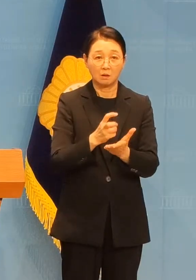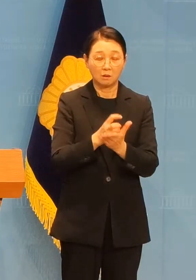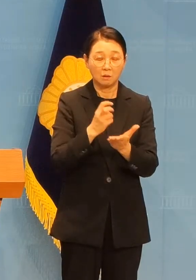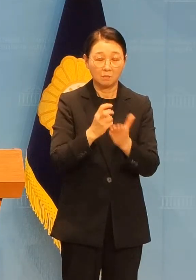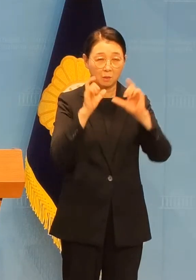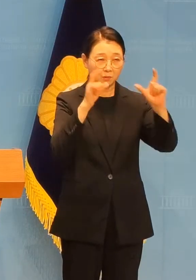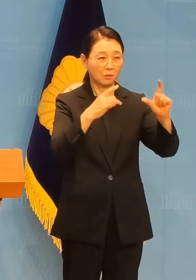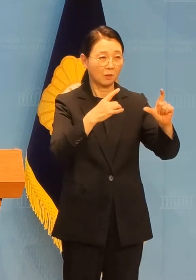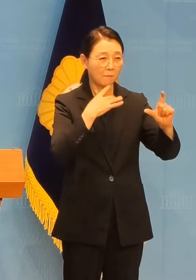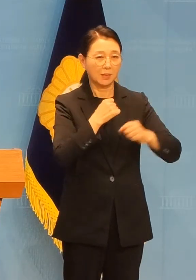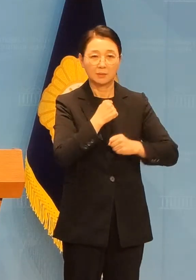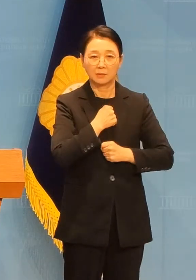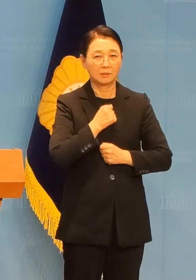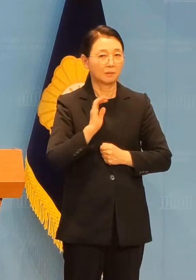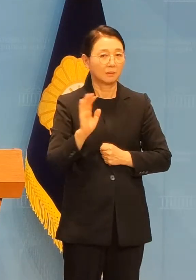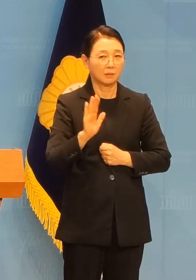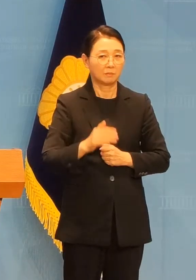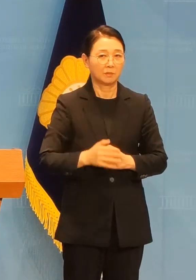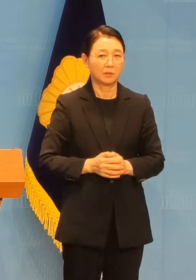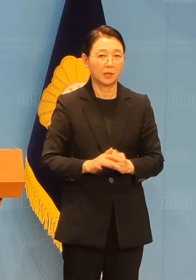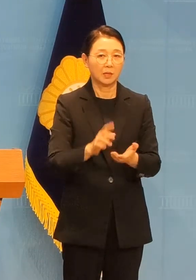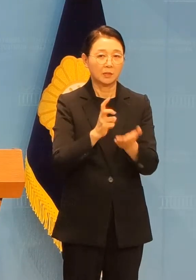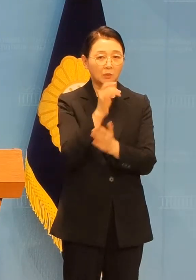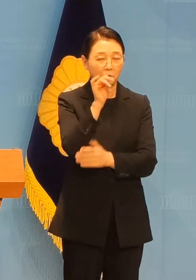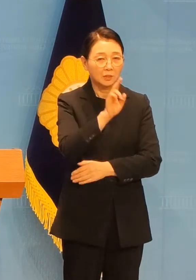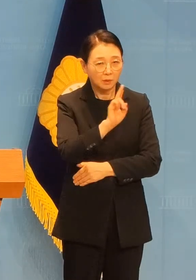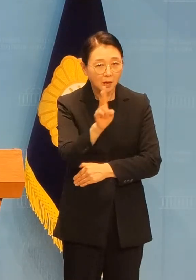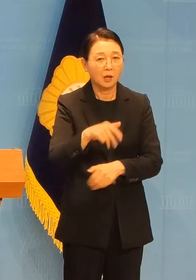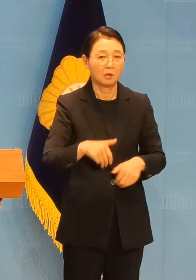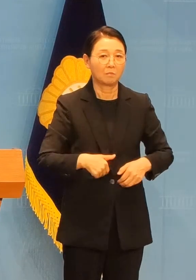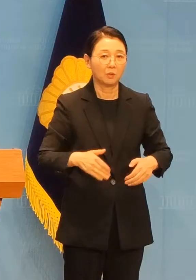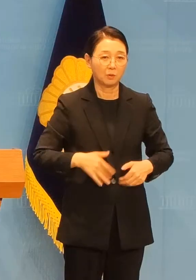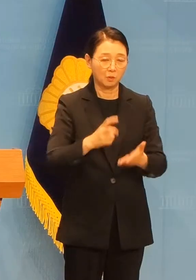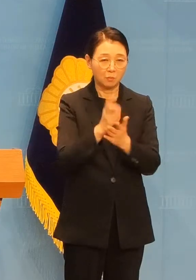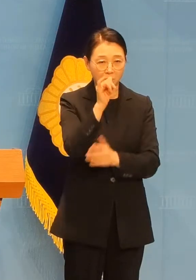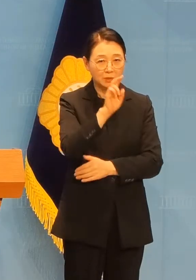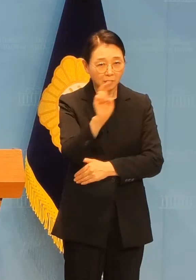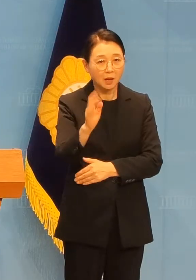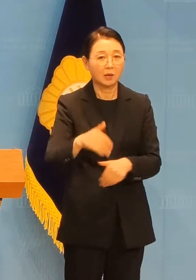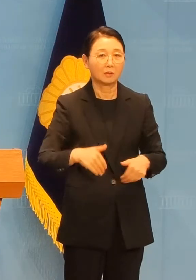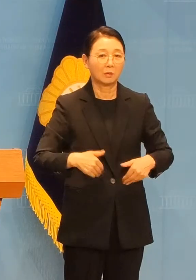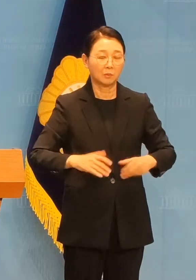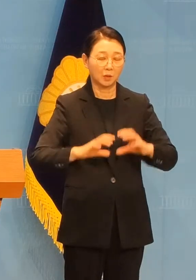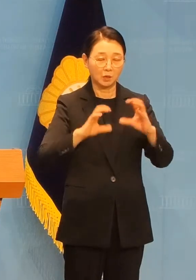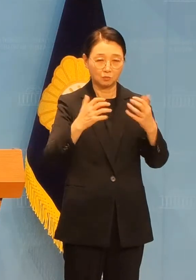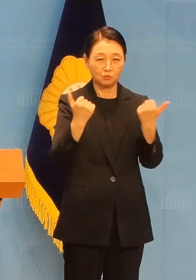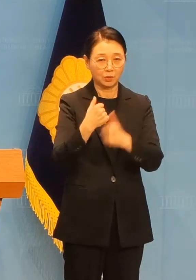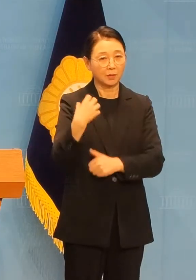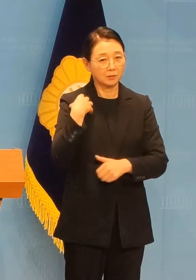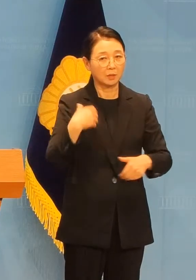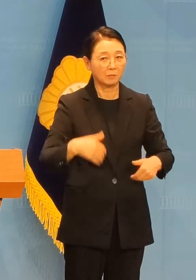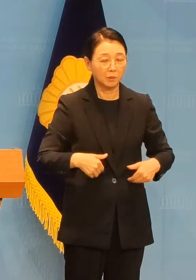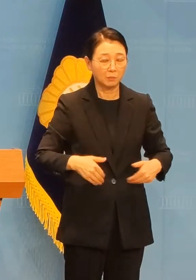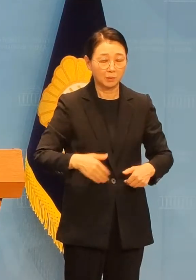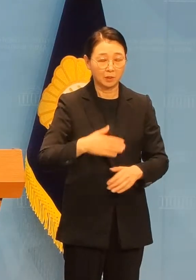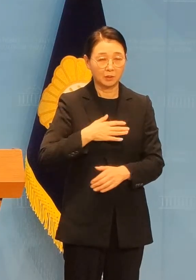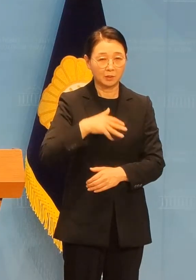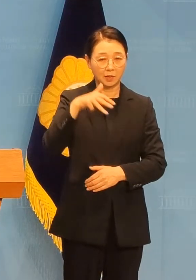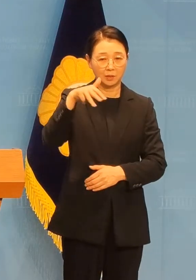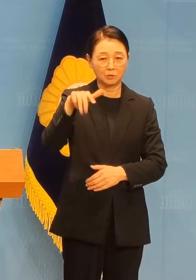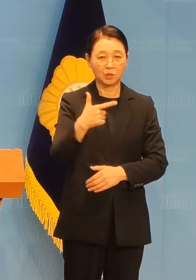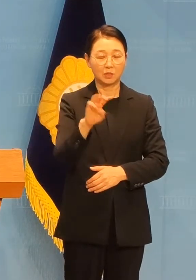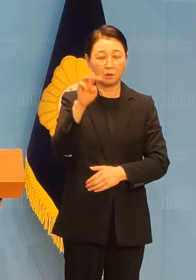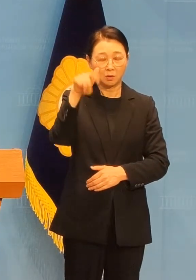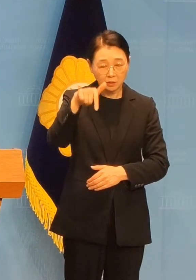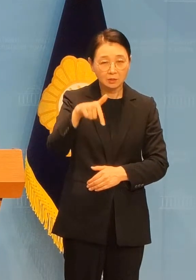선언만으로 지켜지지 않습니다. 제도가 있어야 하고 법이 있어야 하며 국회가 책임져야 합니다. 저 최혁진은 그리고